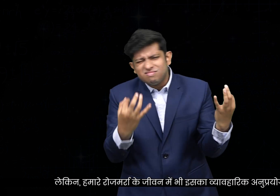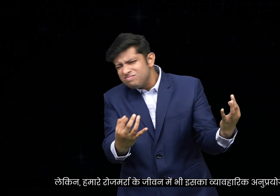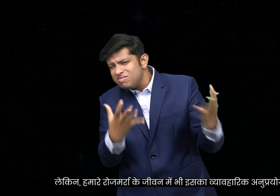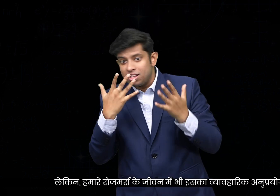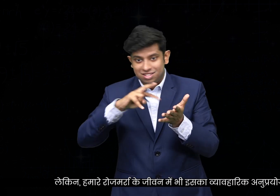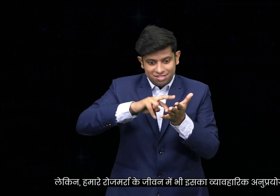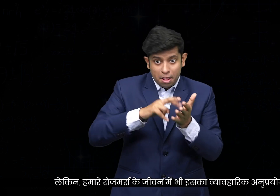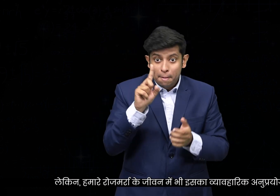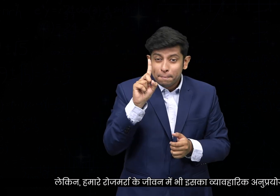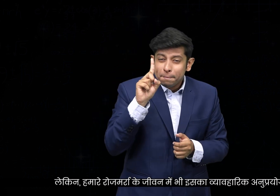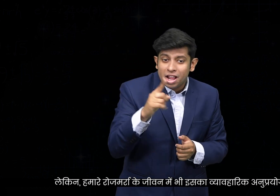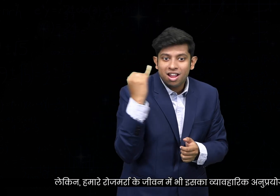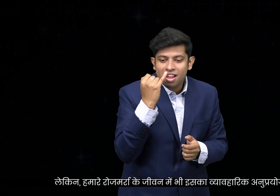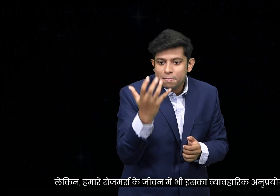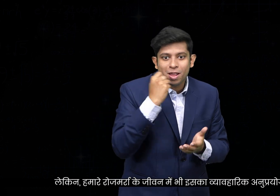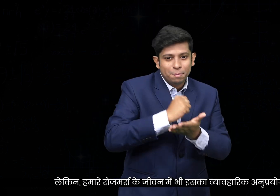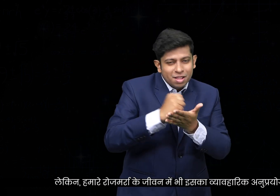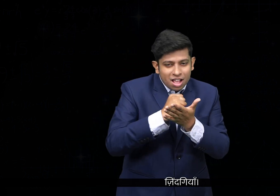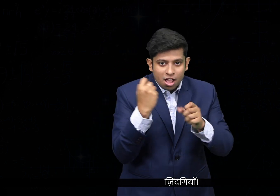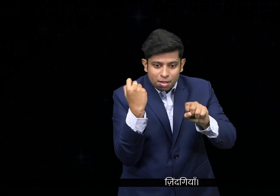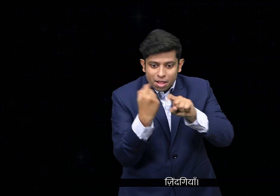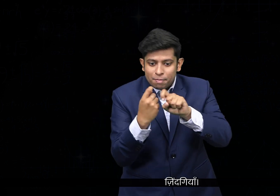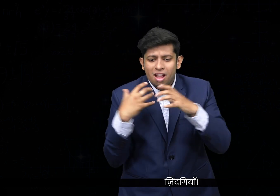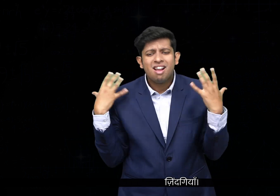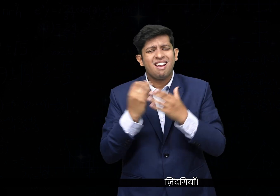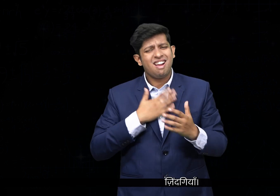வகிக்கிறது, துல்லியமாக 2 சம பாகங்களாக.